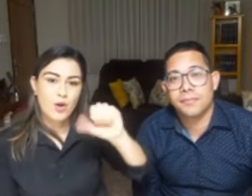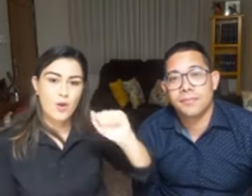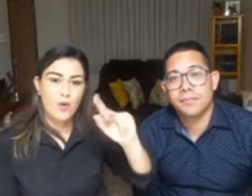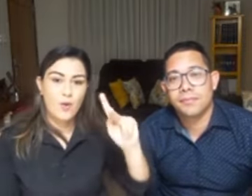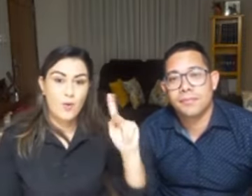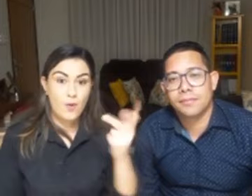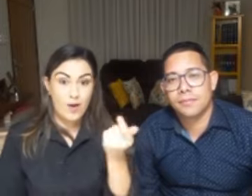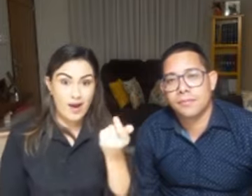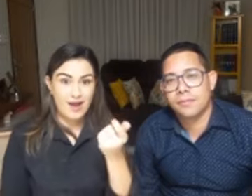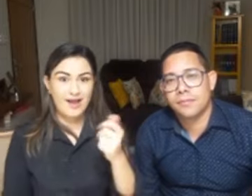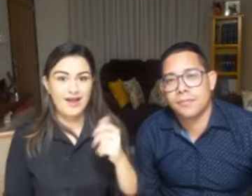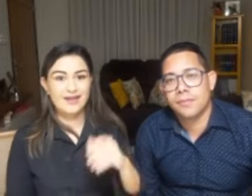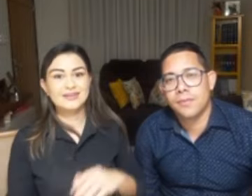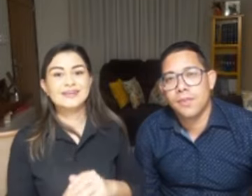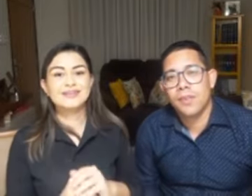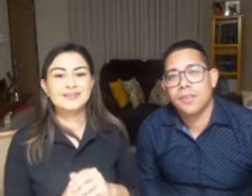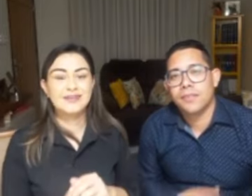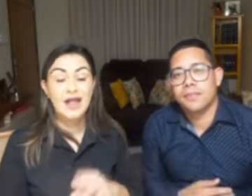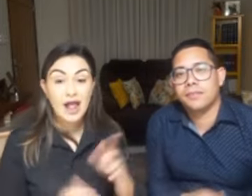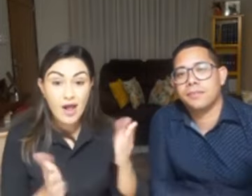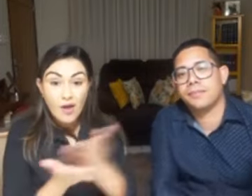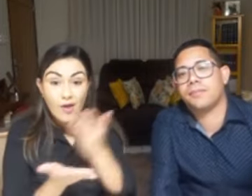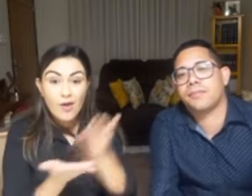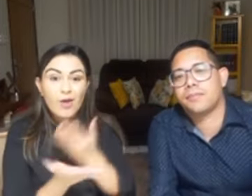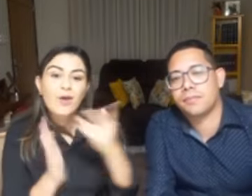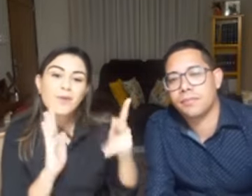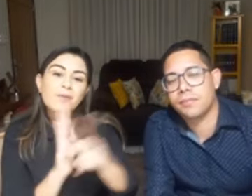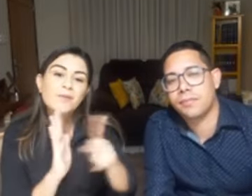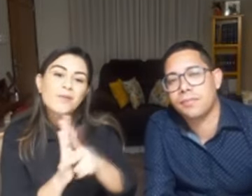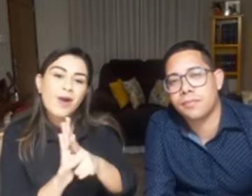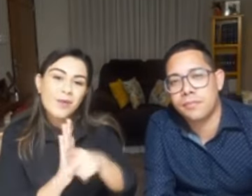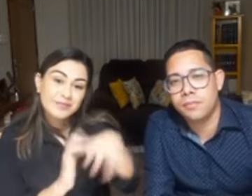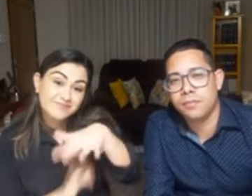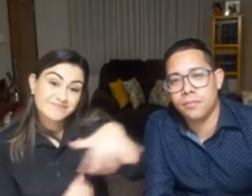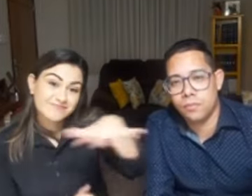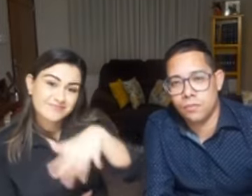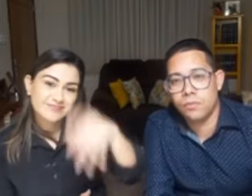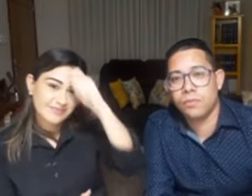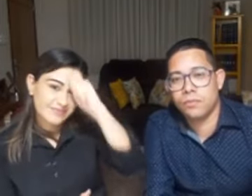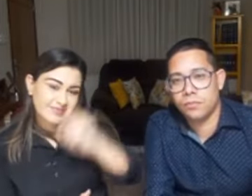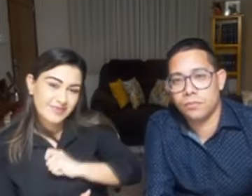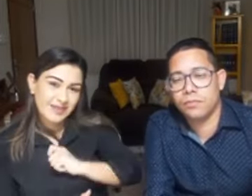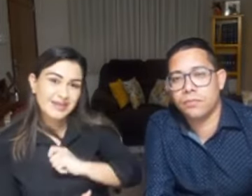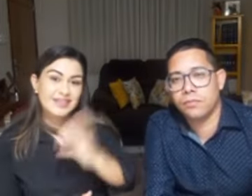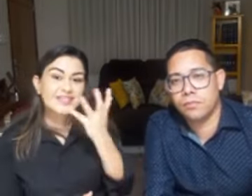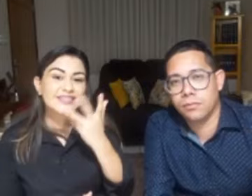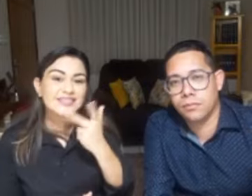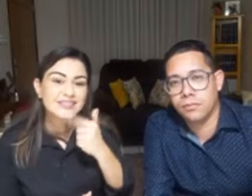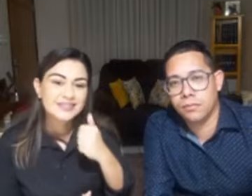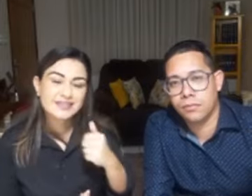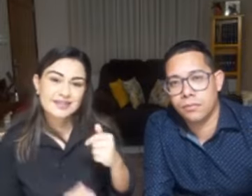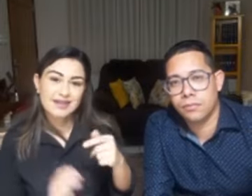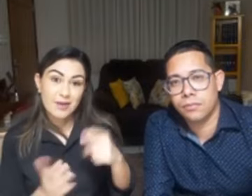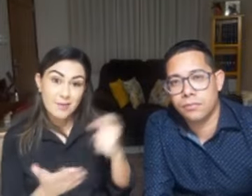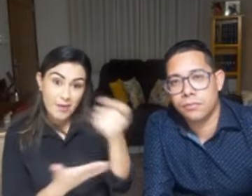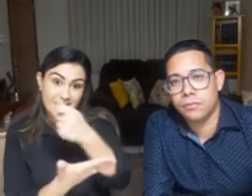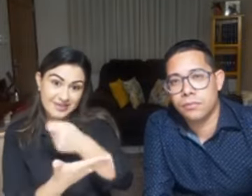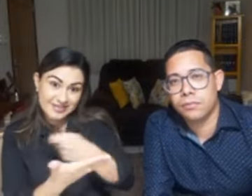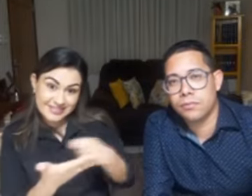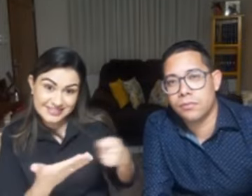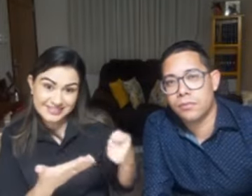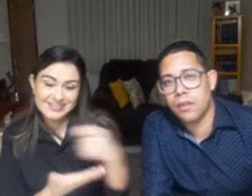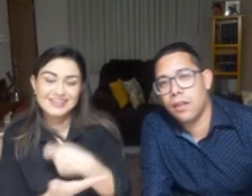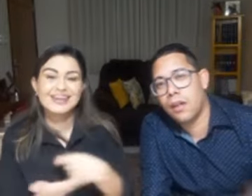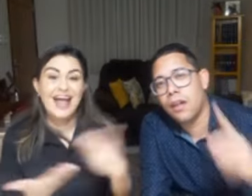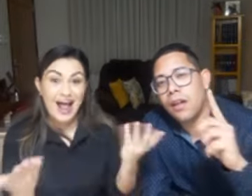a chuva cair. É um livro também na área do autismo. É um livro infantil na área de colorir. Então vamos sortear